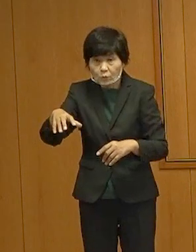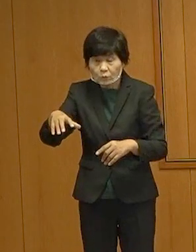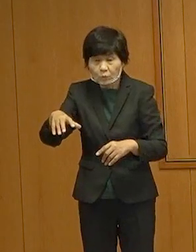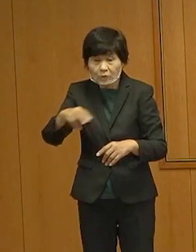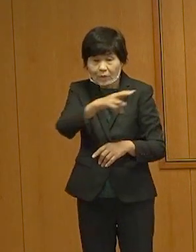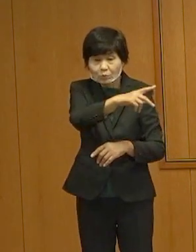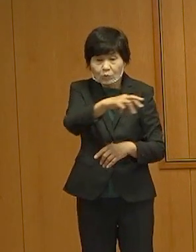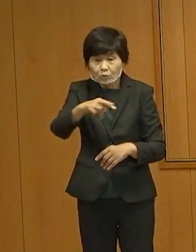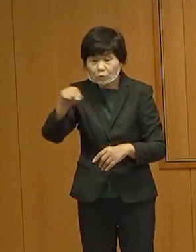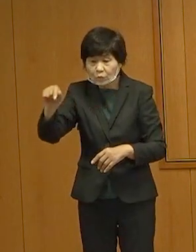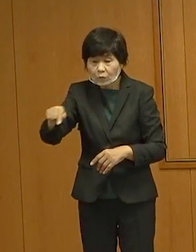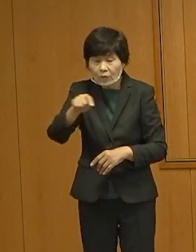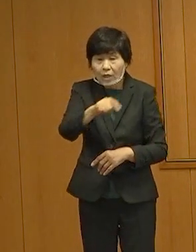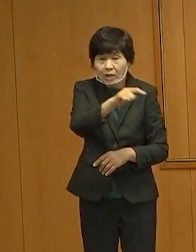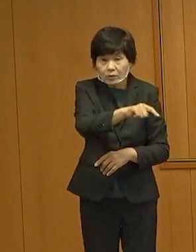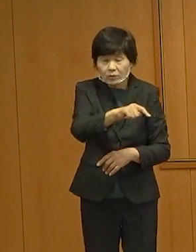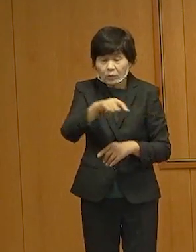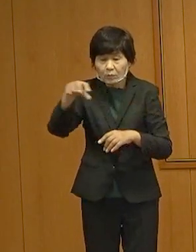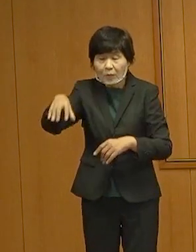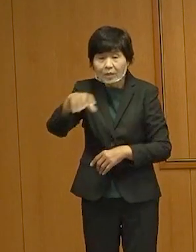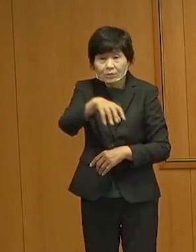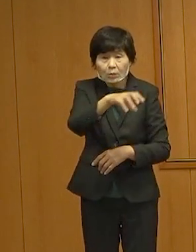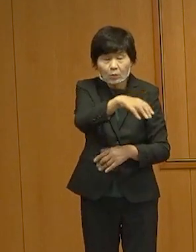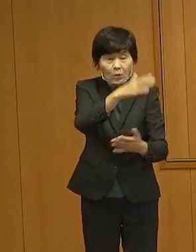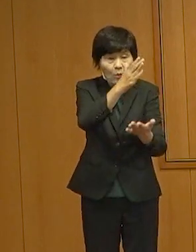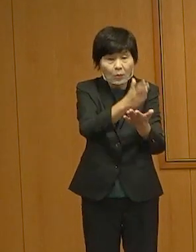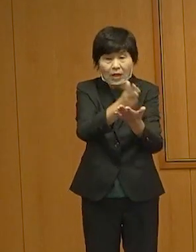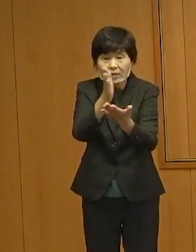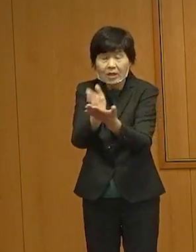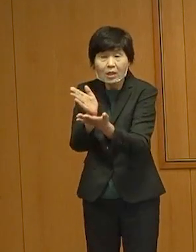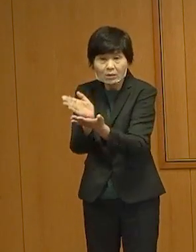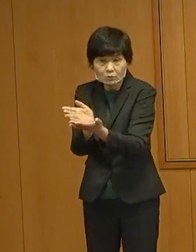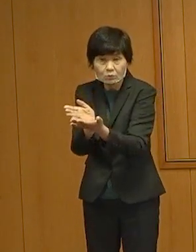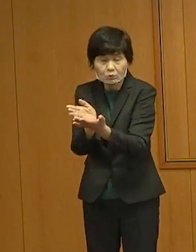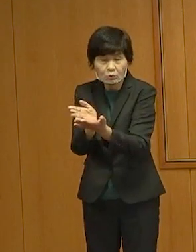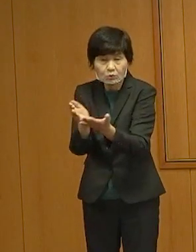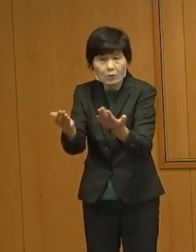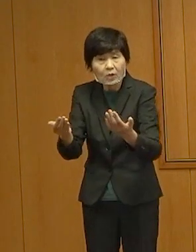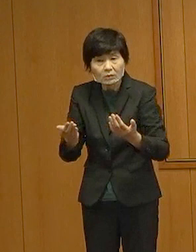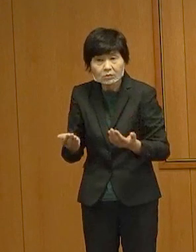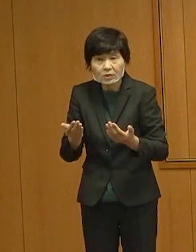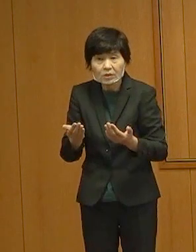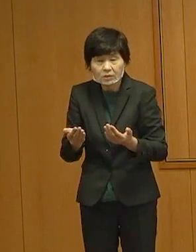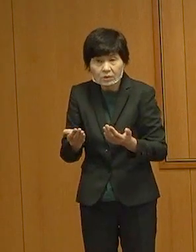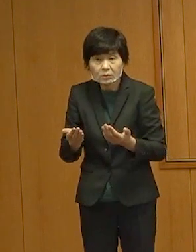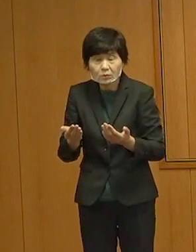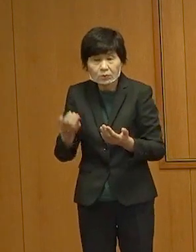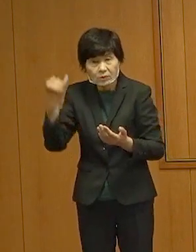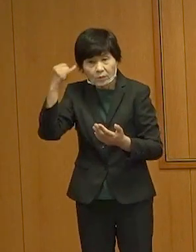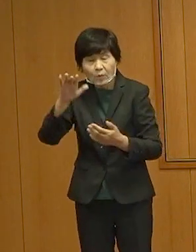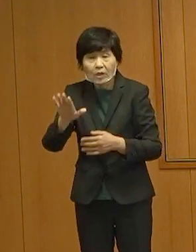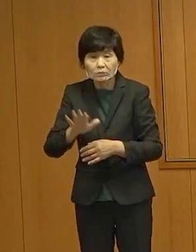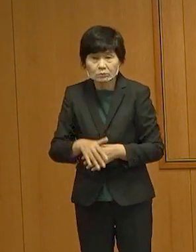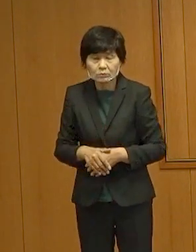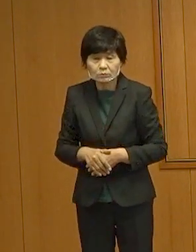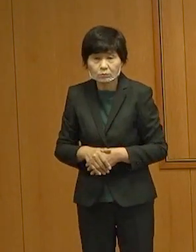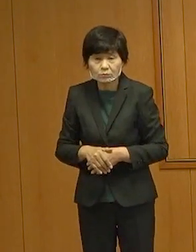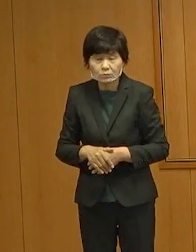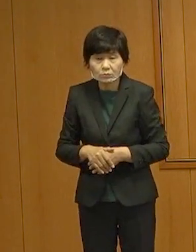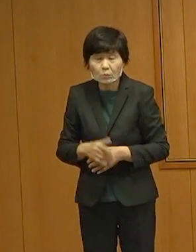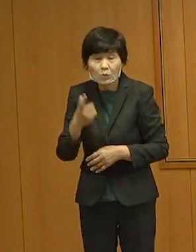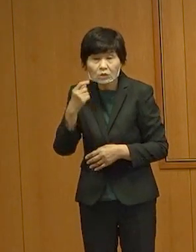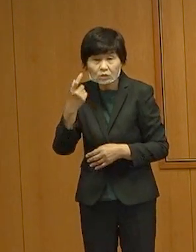区分けをする必要があるんじゃないかっていうこともありました。で、まあ、感染症が、出